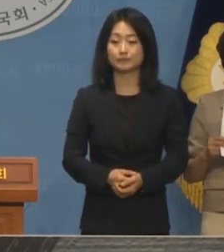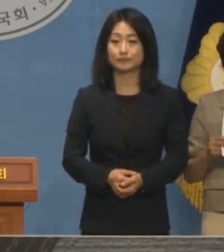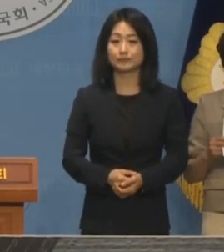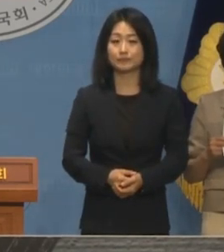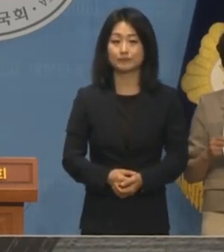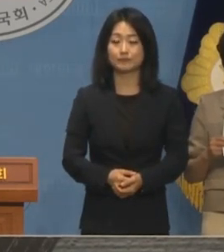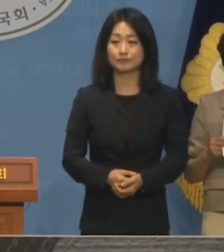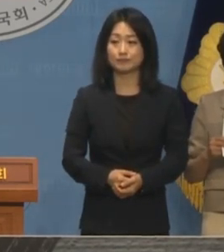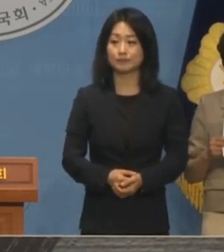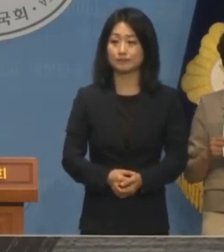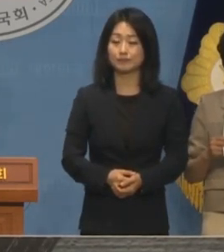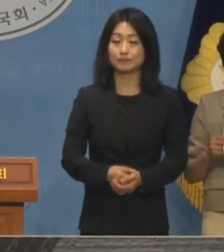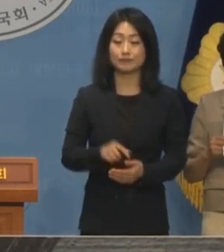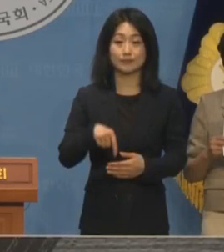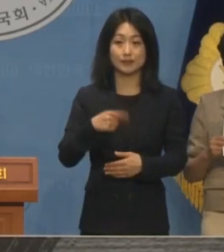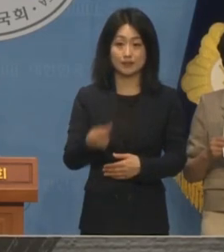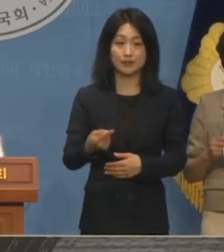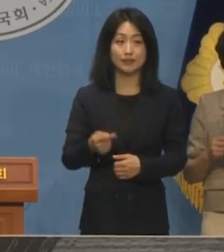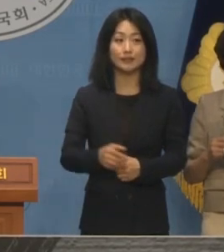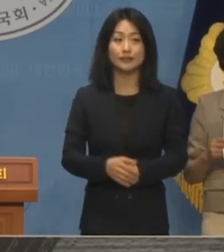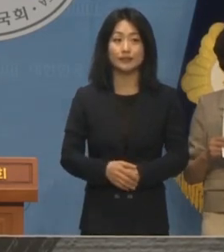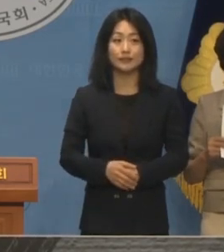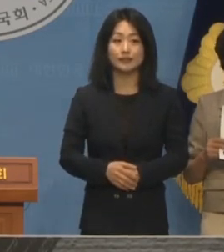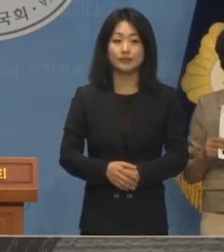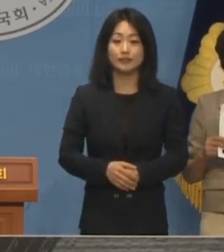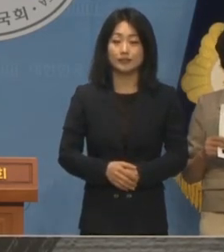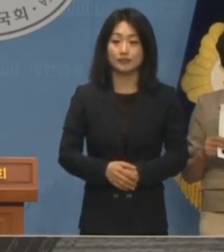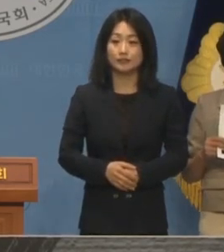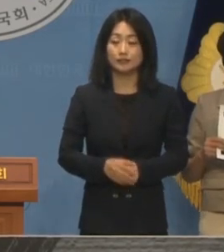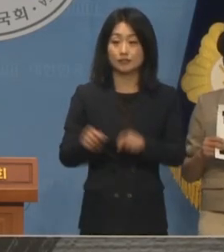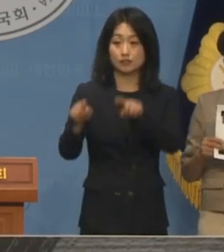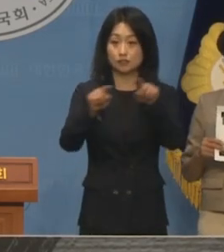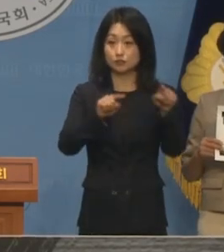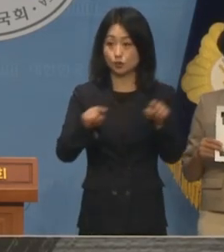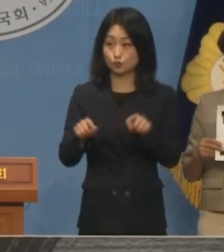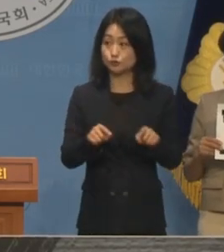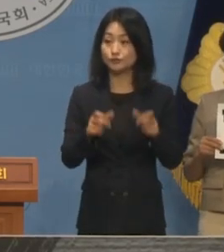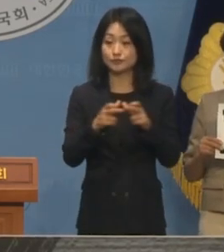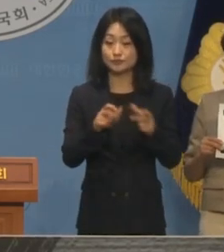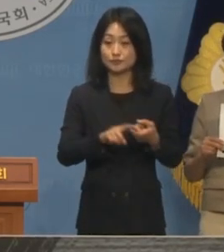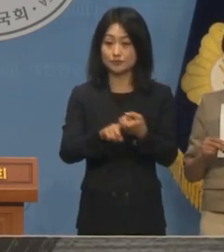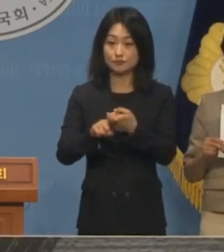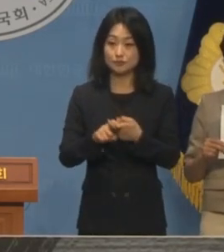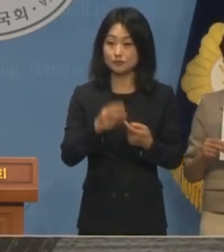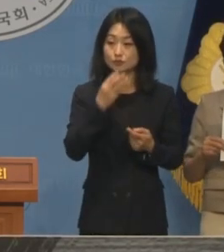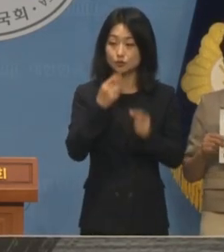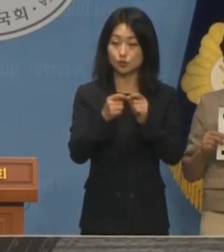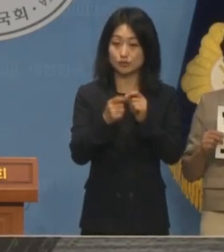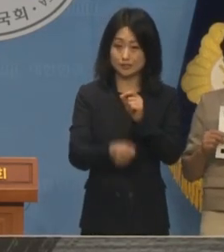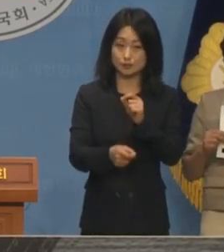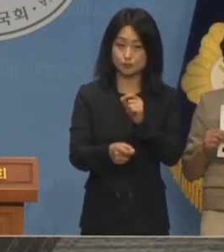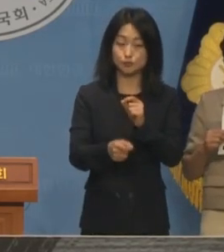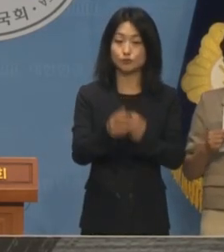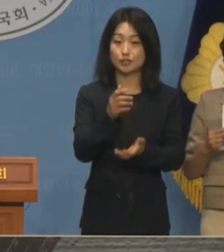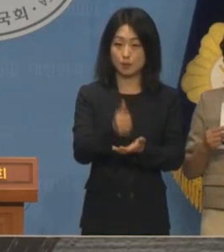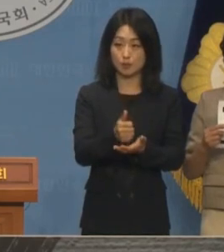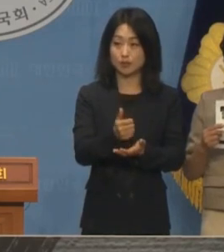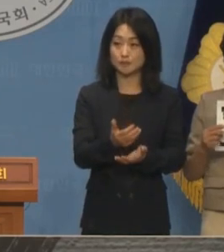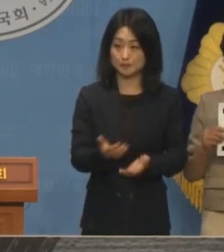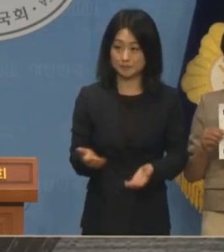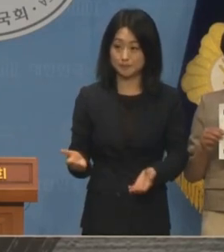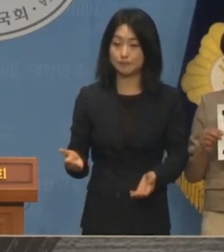네, 발언 감사합니다. 다음 발언 들어보도록 하겠습니다. 전국 탈시설 장애인연대 서울지부 이동 대표님 발언